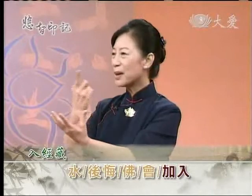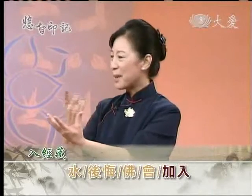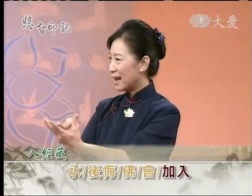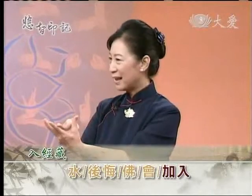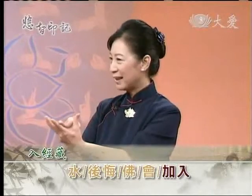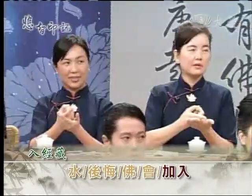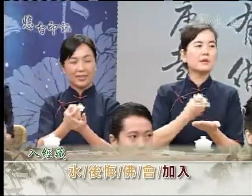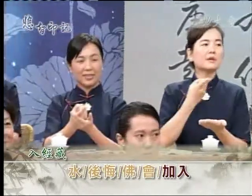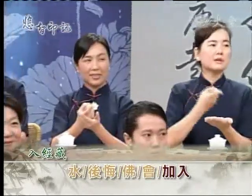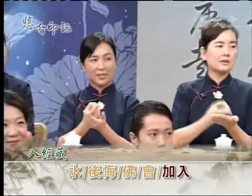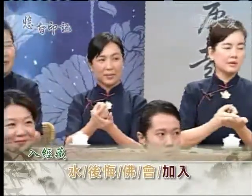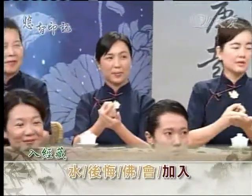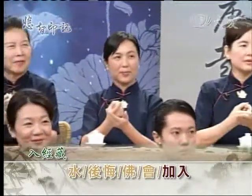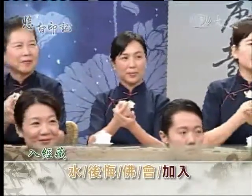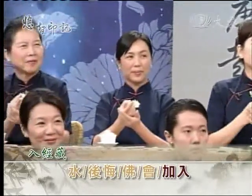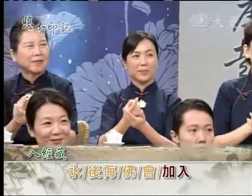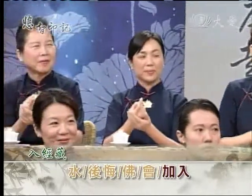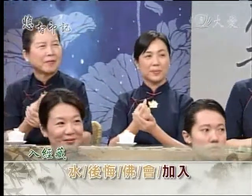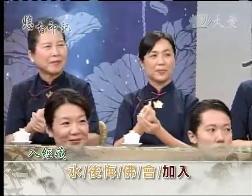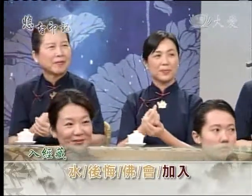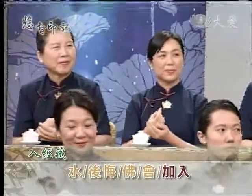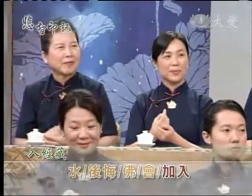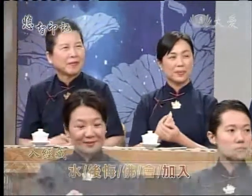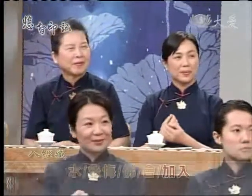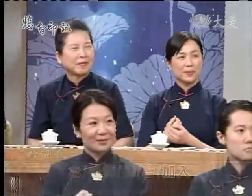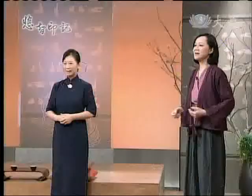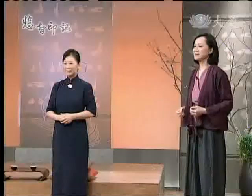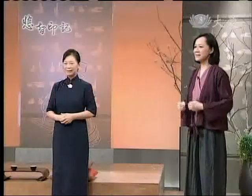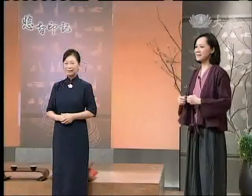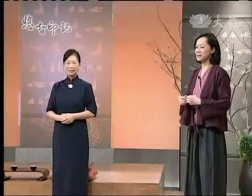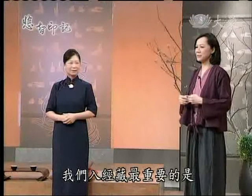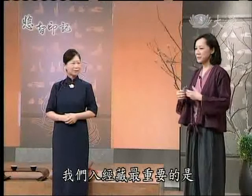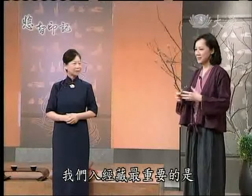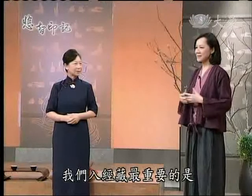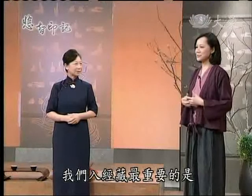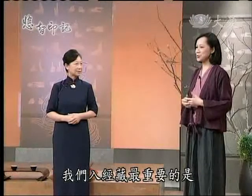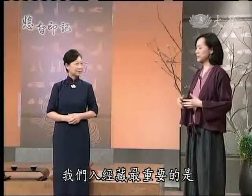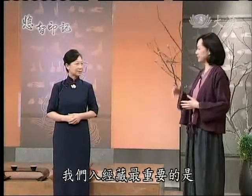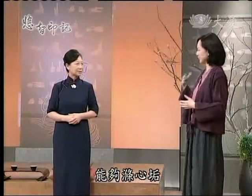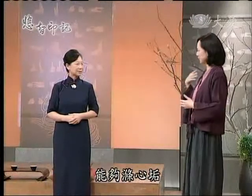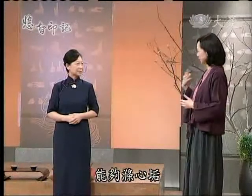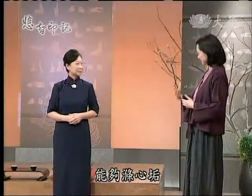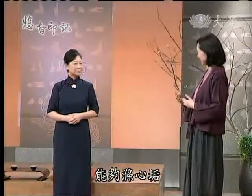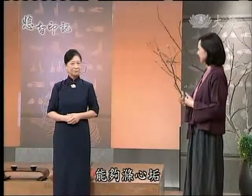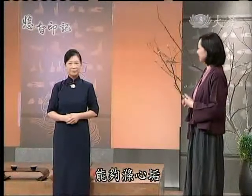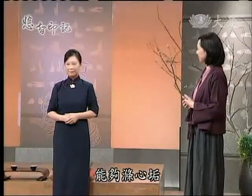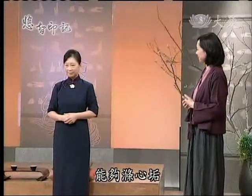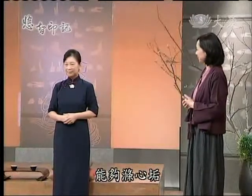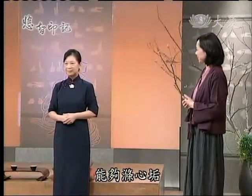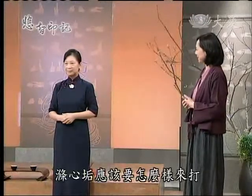了吗？好，用这样的来诠释。对， 那我们也知道，这个我们入金藏最重要是能够涤心垢。 嗯， 那